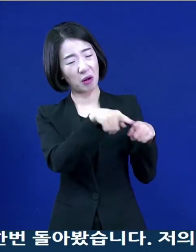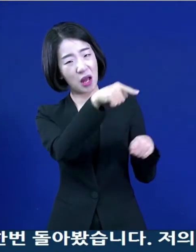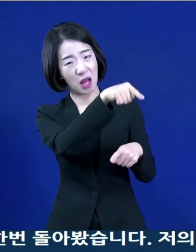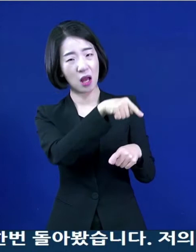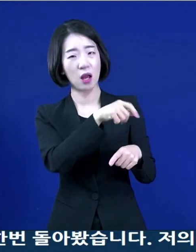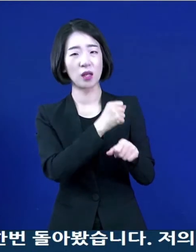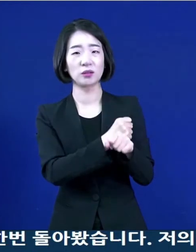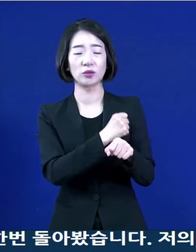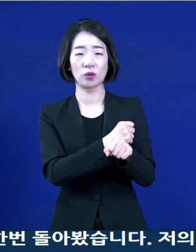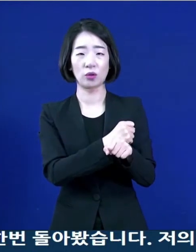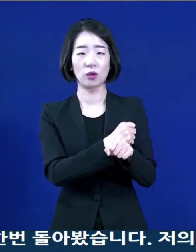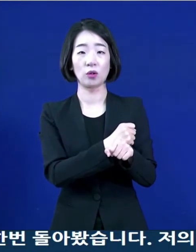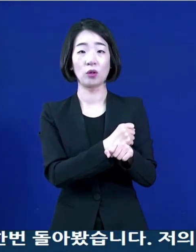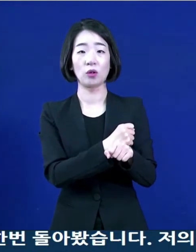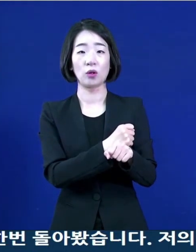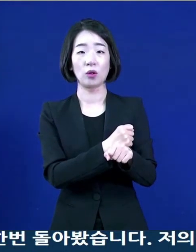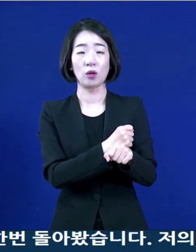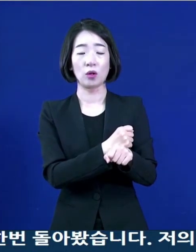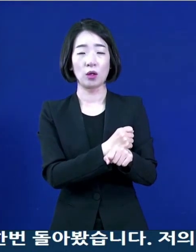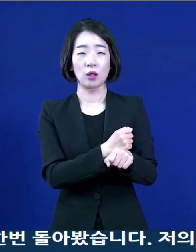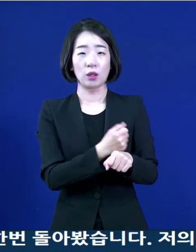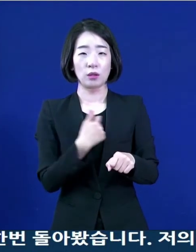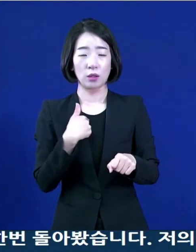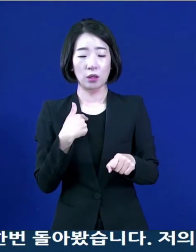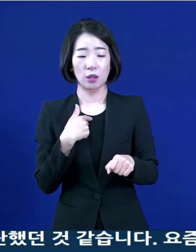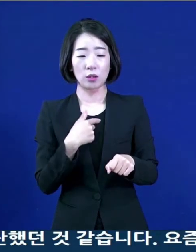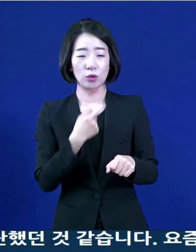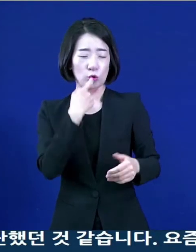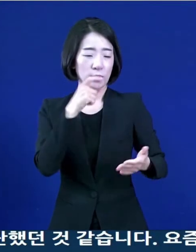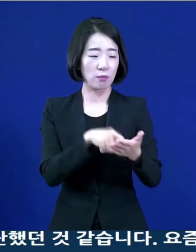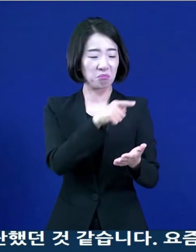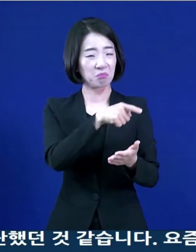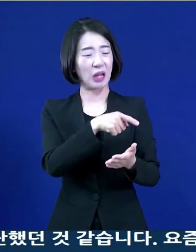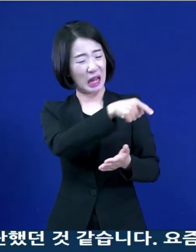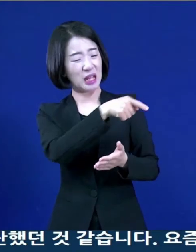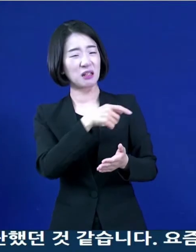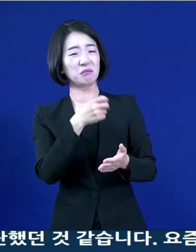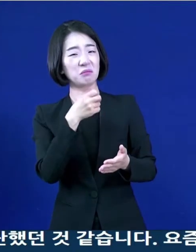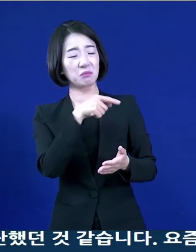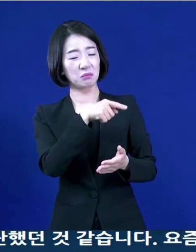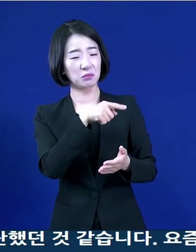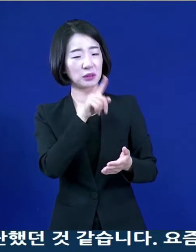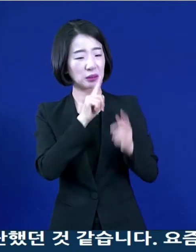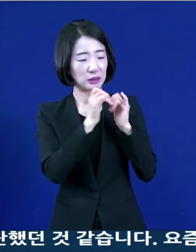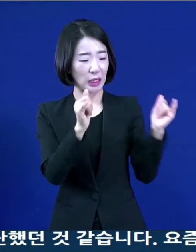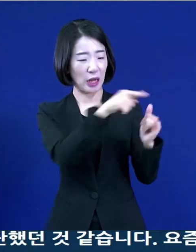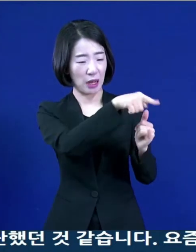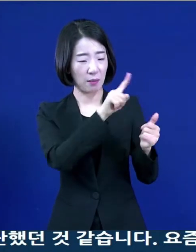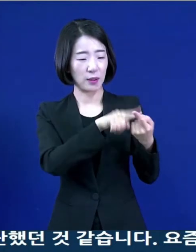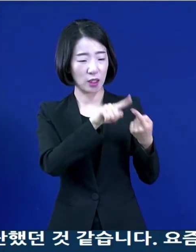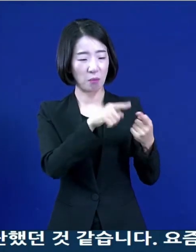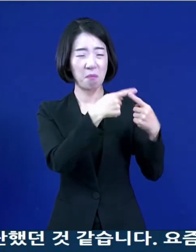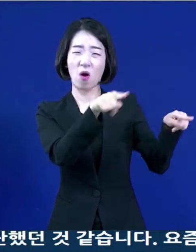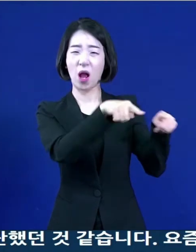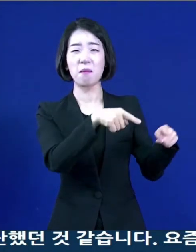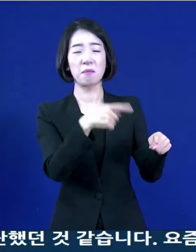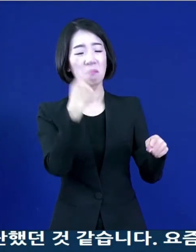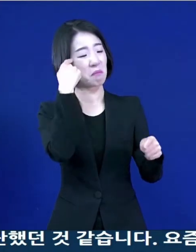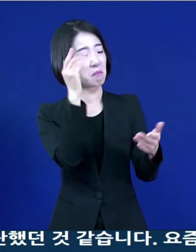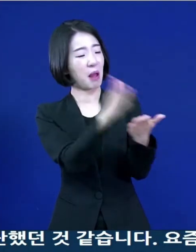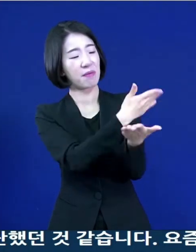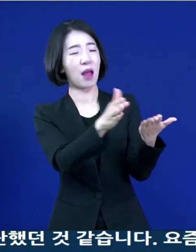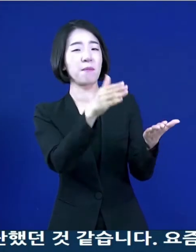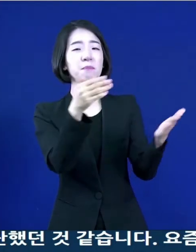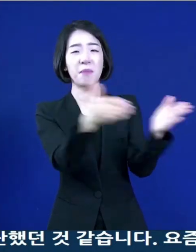것이, 굉장히 빠르게 판단했던 것이 제 모습이었는데, 이런 말씀의 이런 특별한 계기보다는